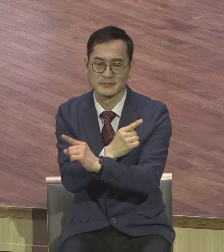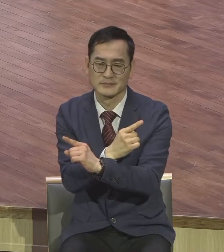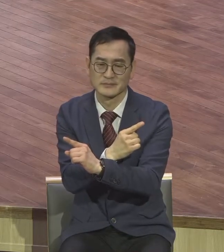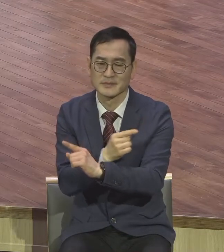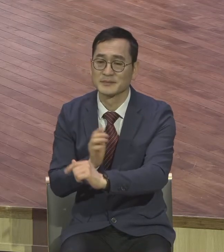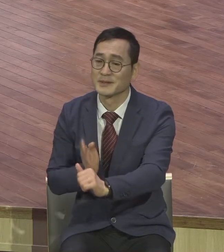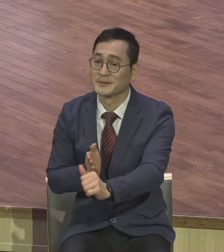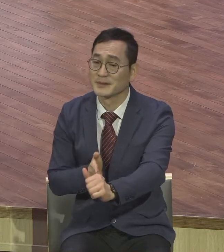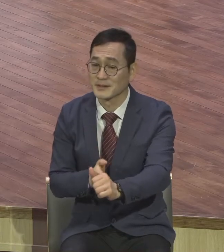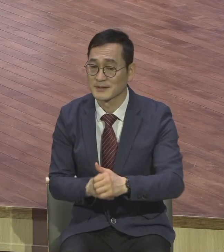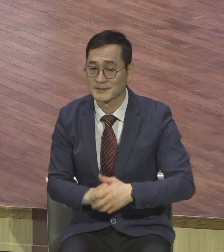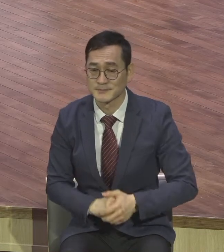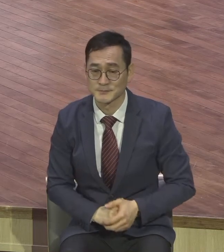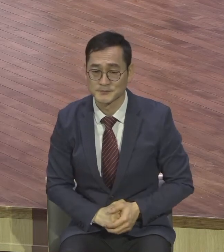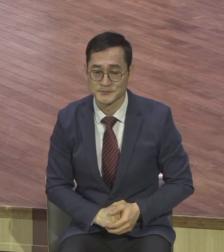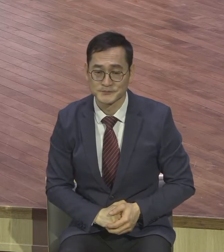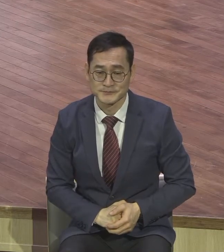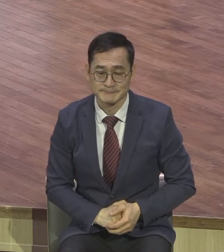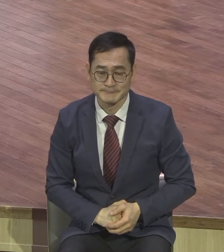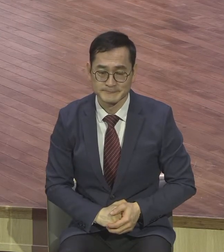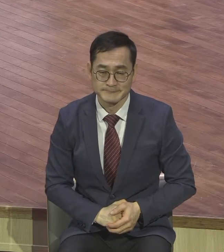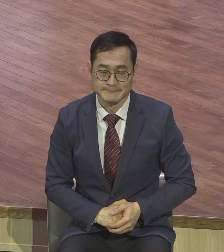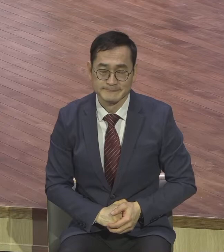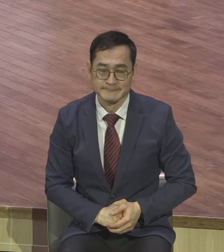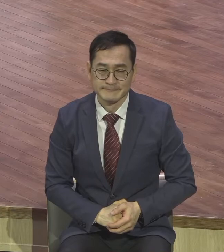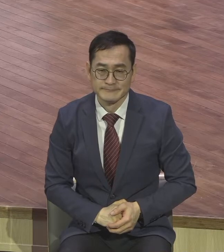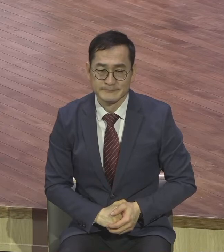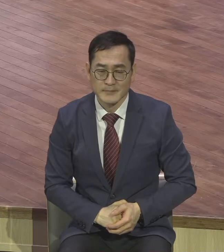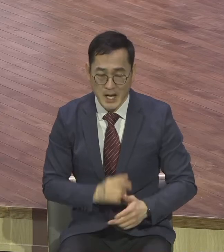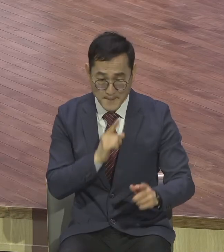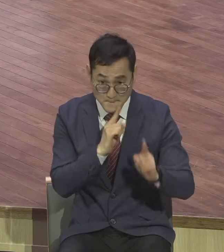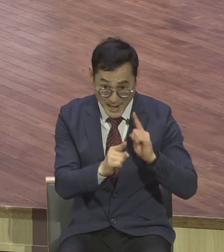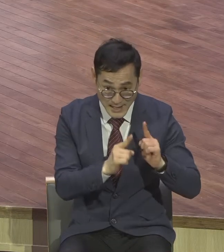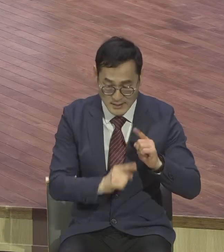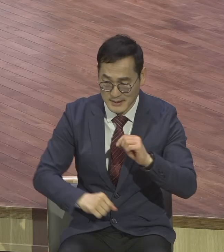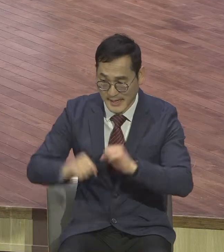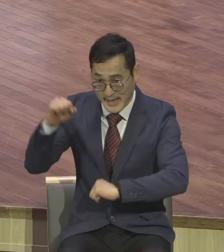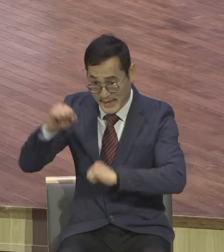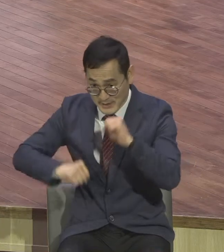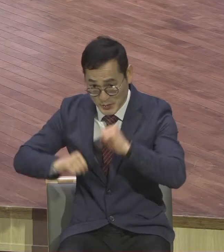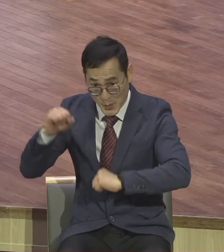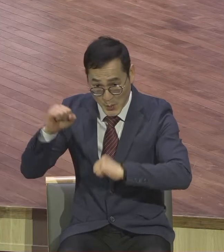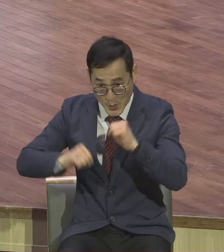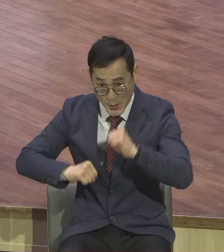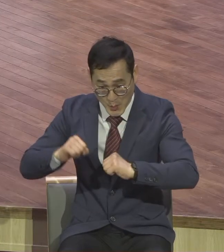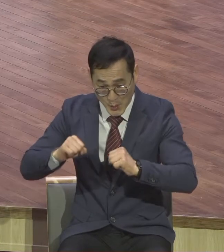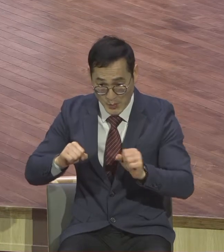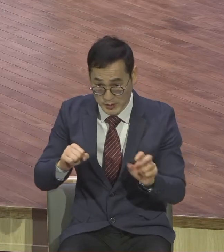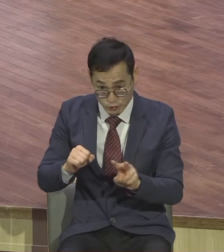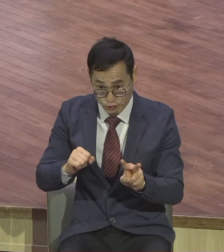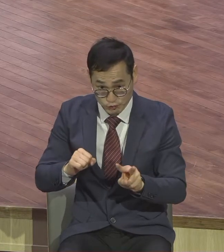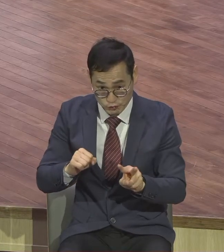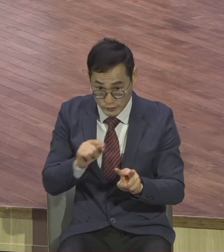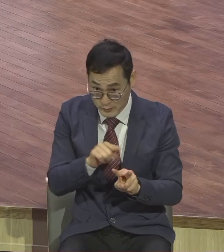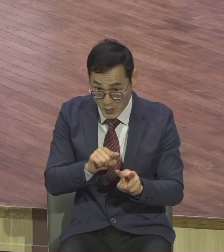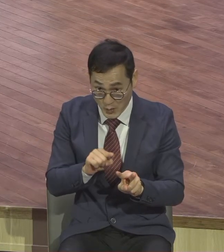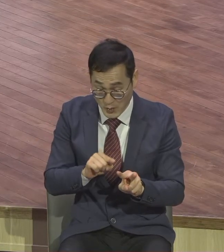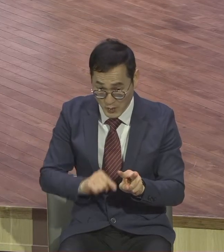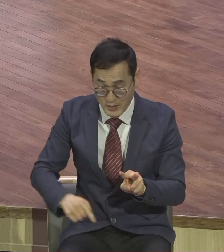너무 중요합니다 말과 행동이 나오는 것은요 생각에서 나오는 거예요